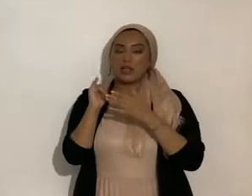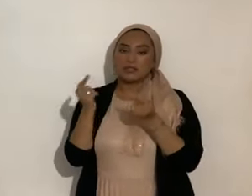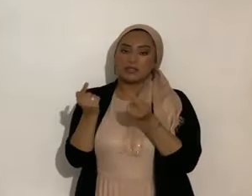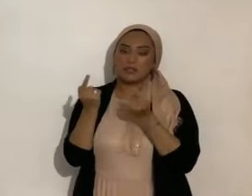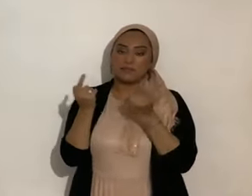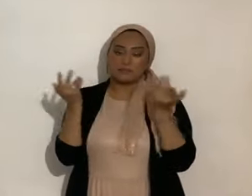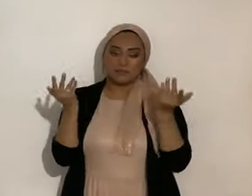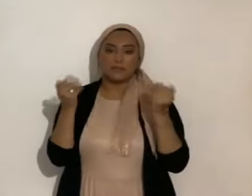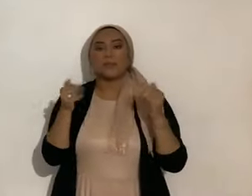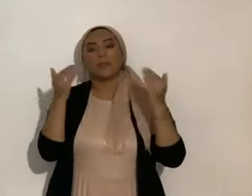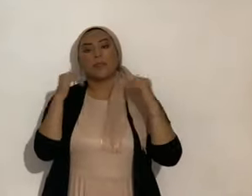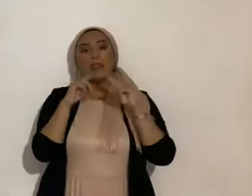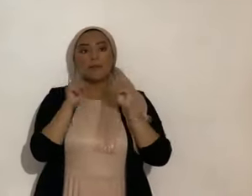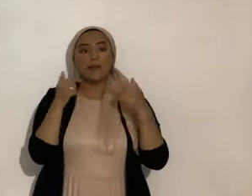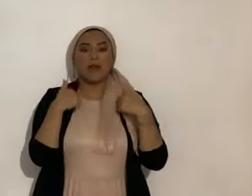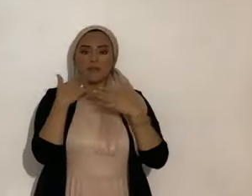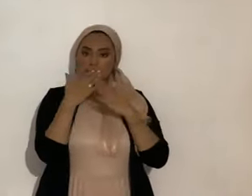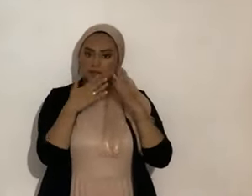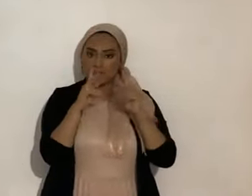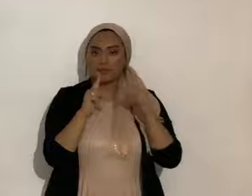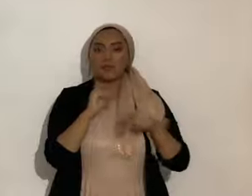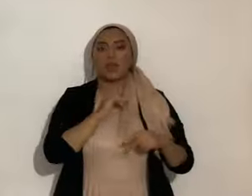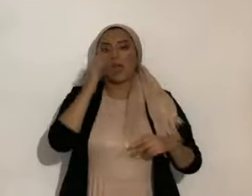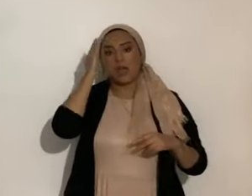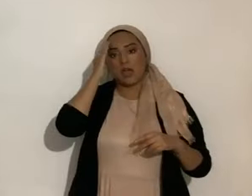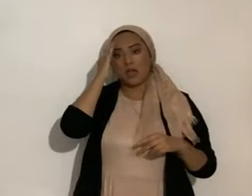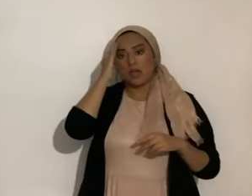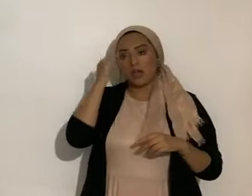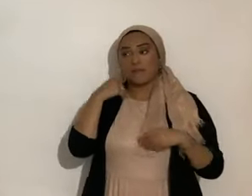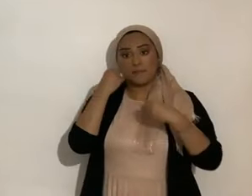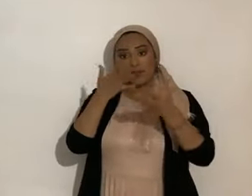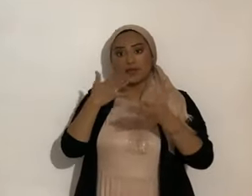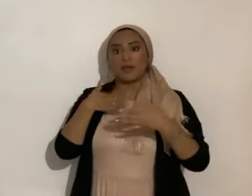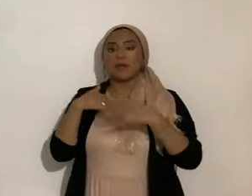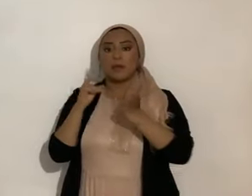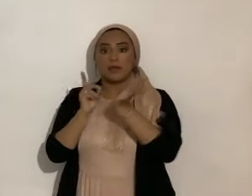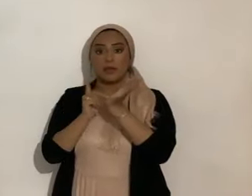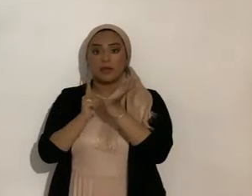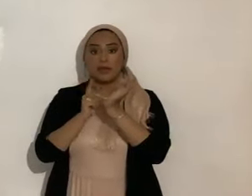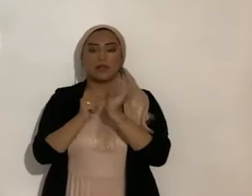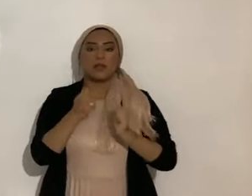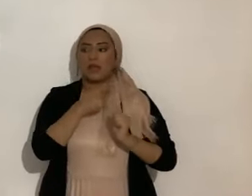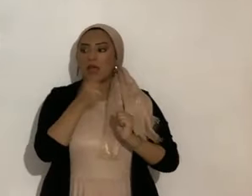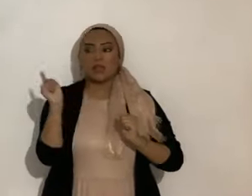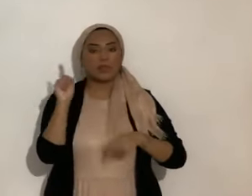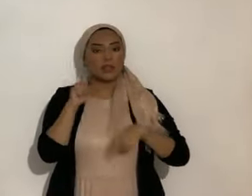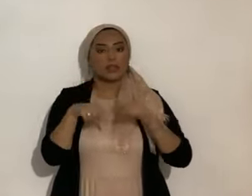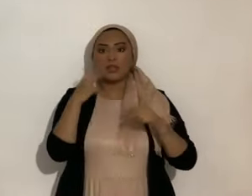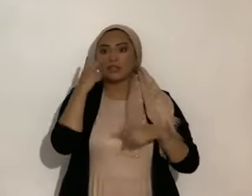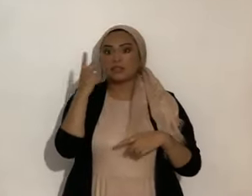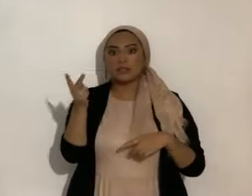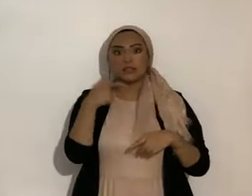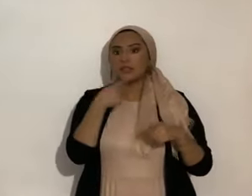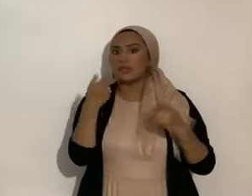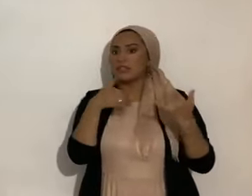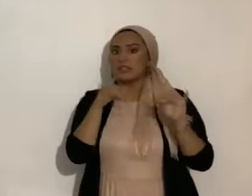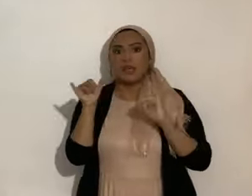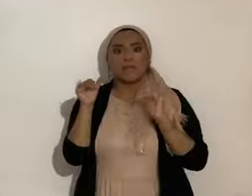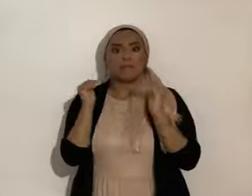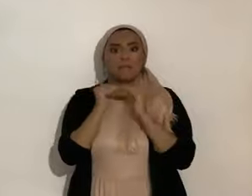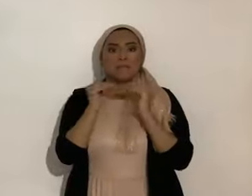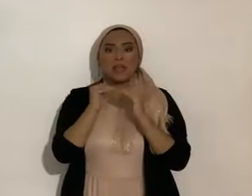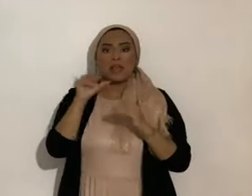lógico. Pero hay personas que yo conozco, se los digo como médico, que no ven y son igual de